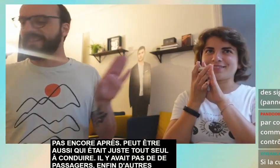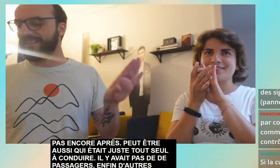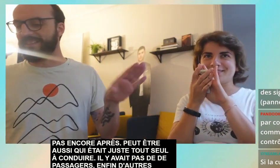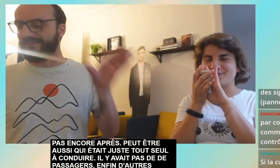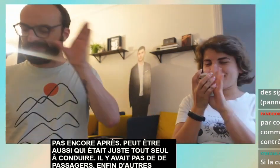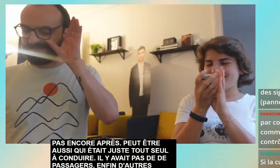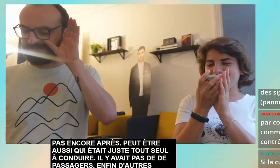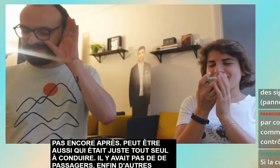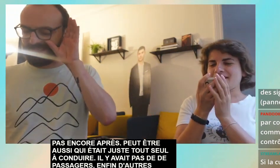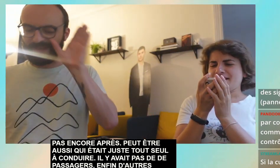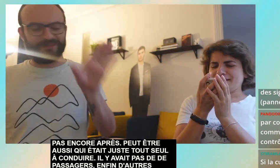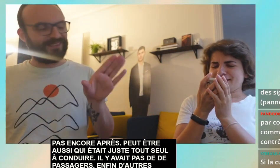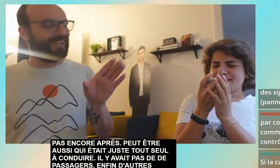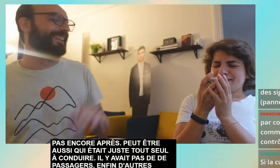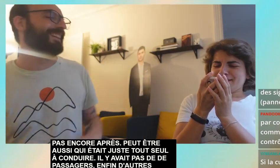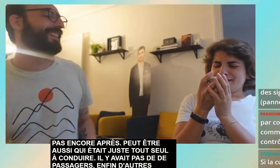vas-y, j'écoute.